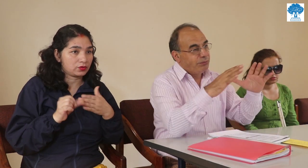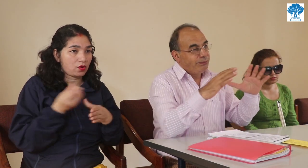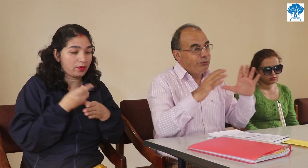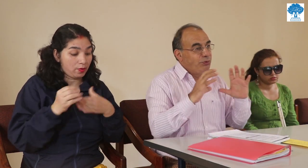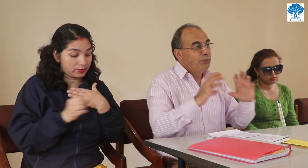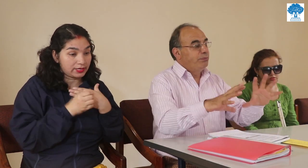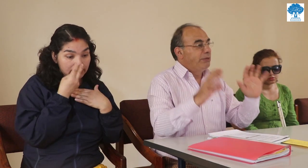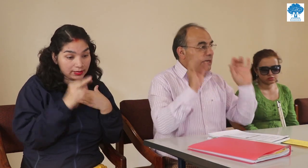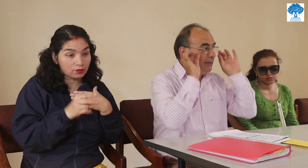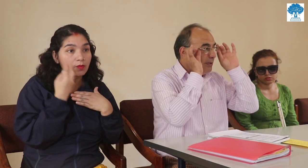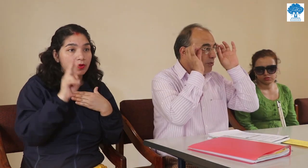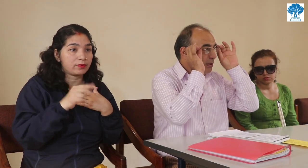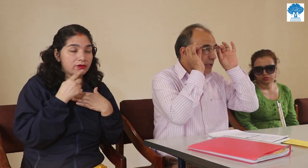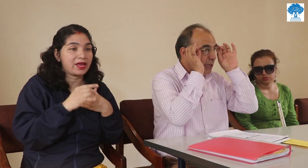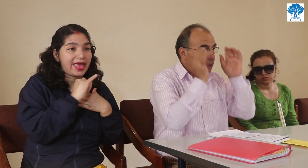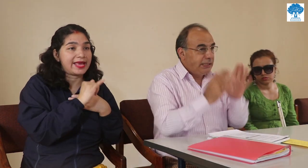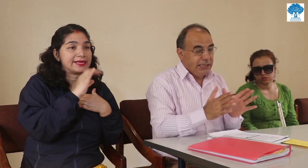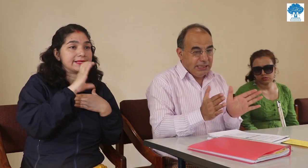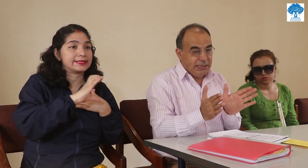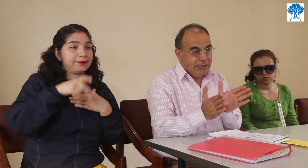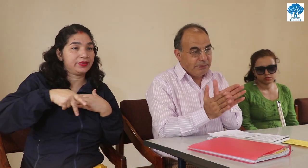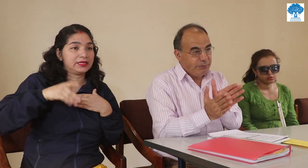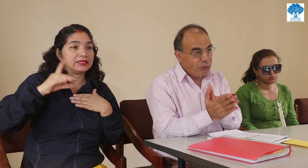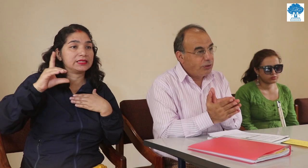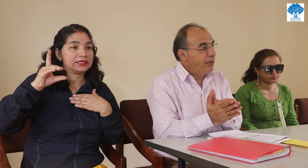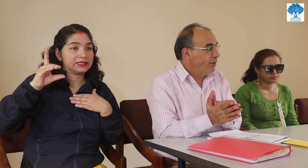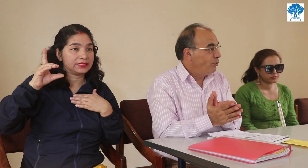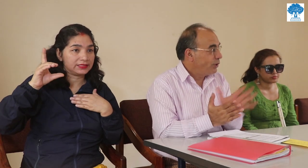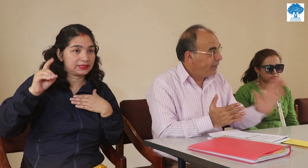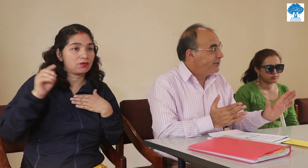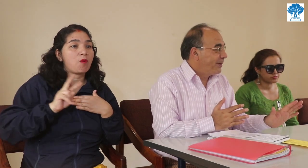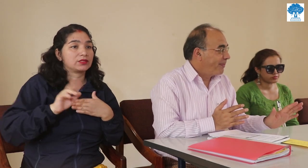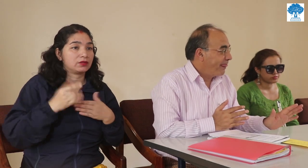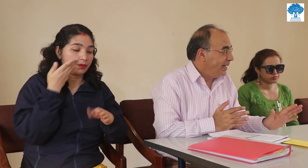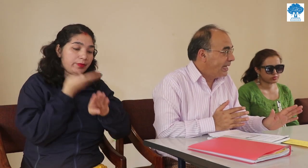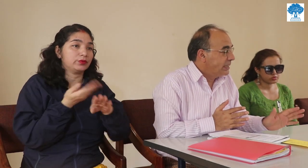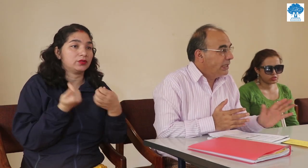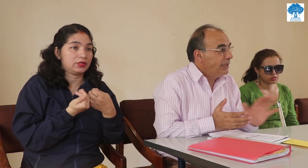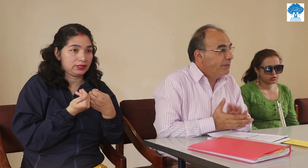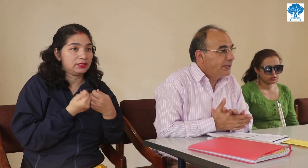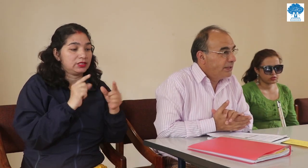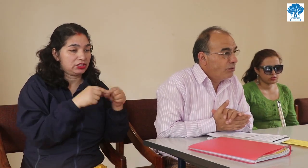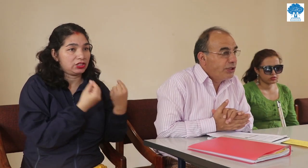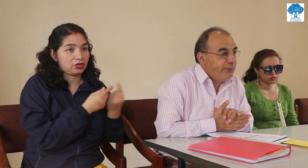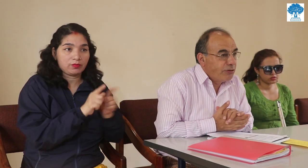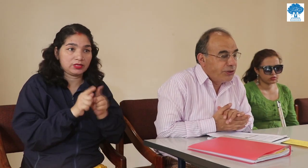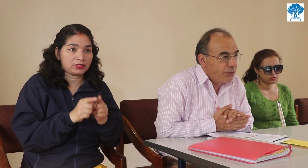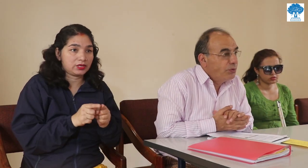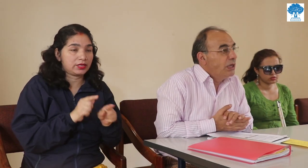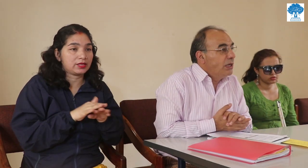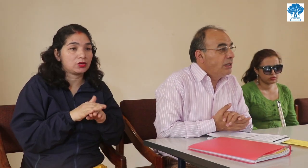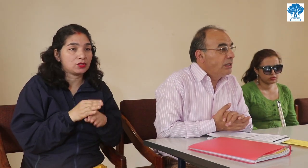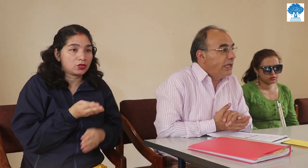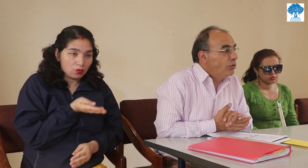त्यो यो आइसिपिडीको भर्सनलाई चाहिँ विरोध गर्नेहरूको सङ्ख्या पनि छ होइन, खास गरी विशेषतः मुस्लिम